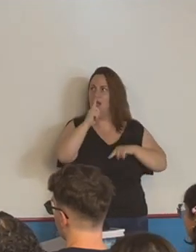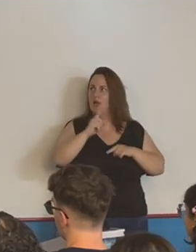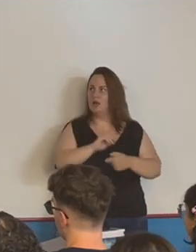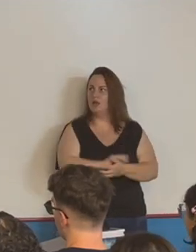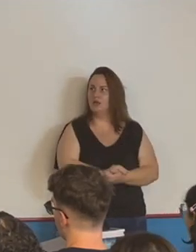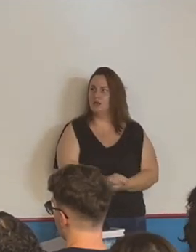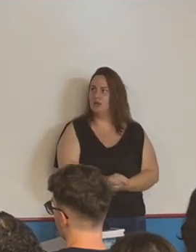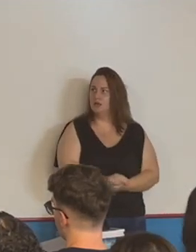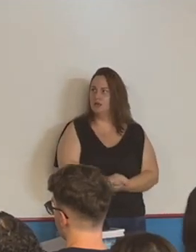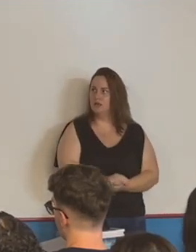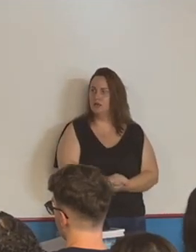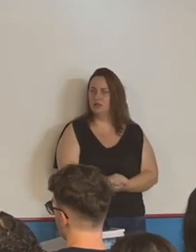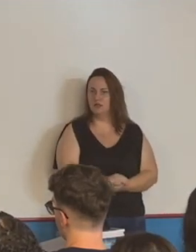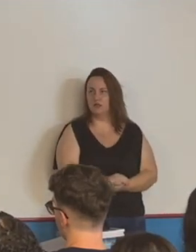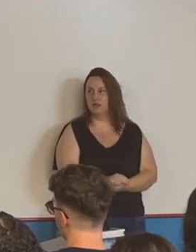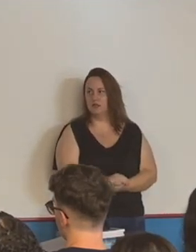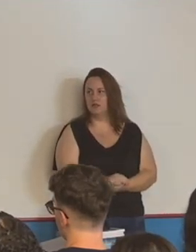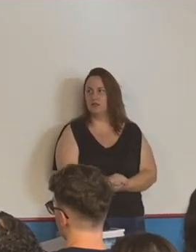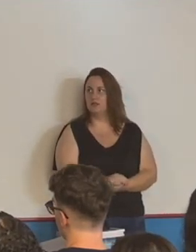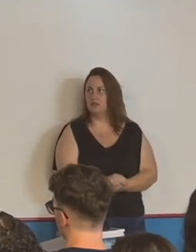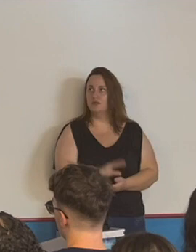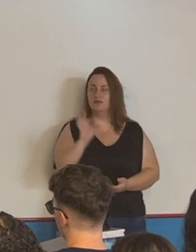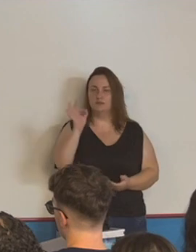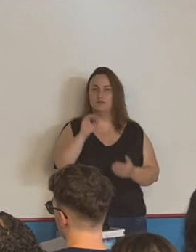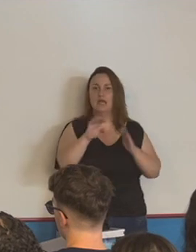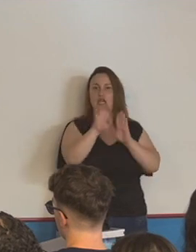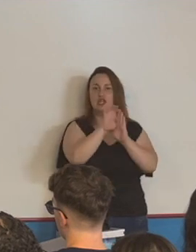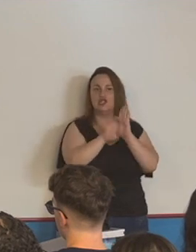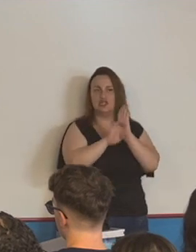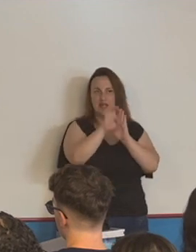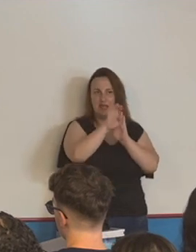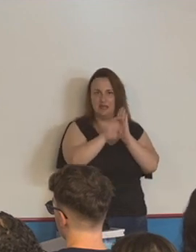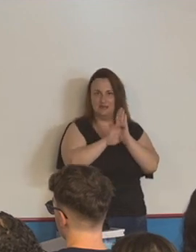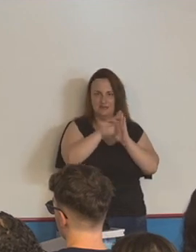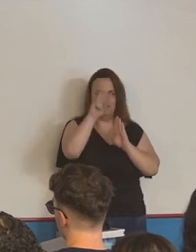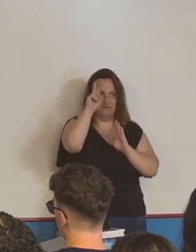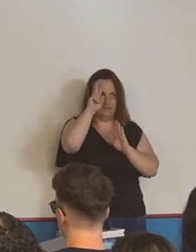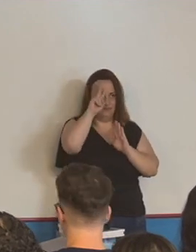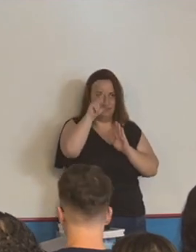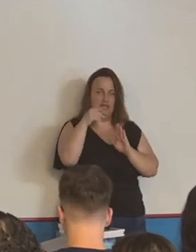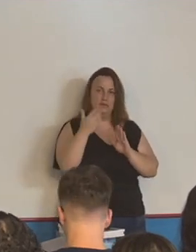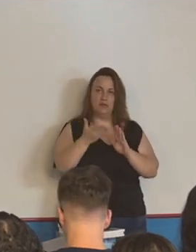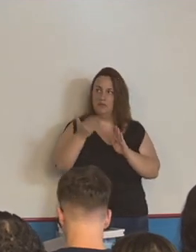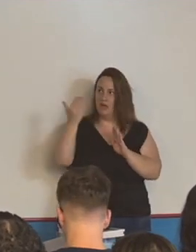Muito, muito boa, porque aí eu tinha falado dos editais, né? Então, na época,